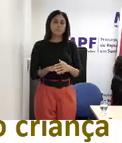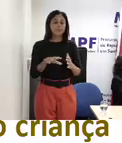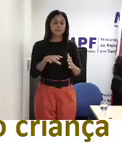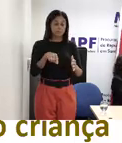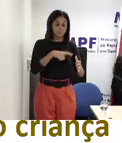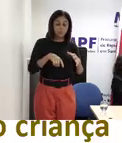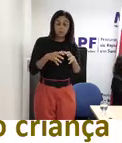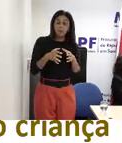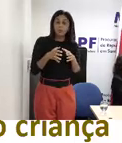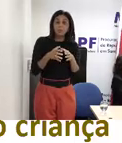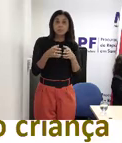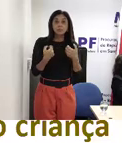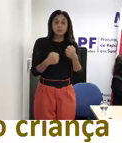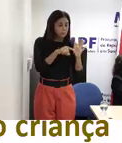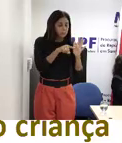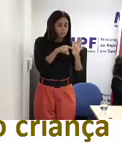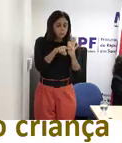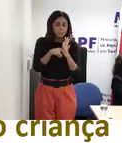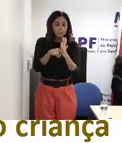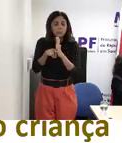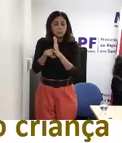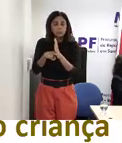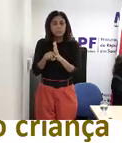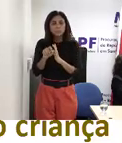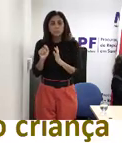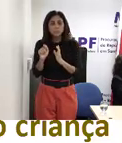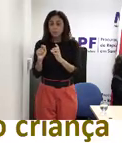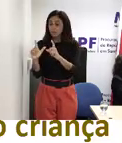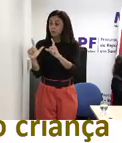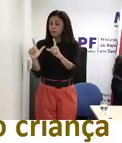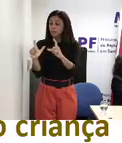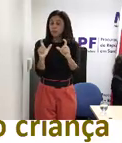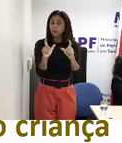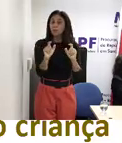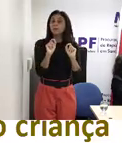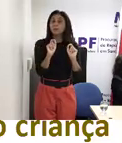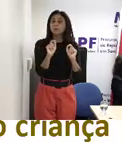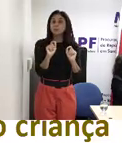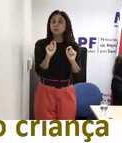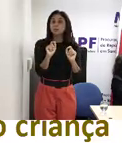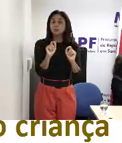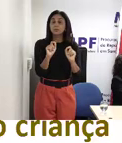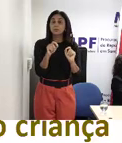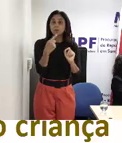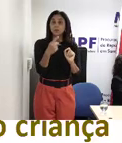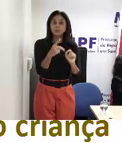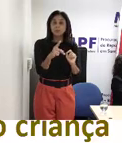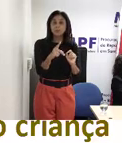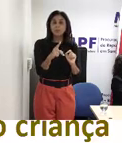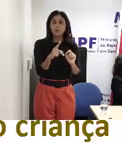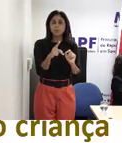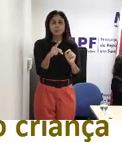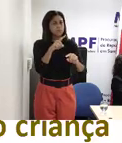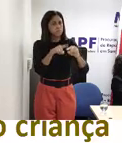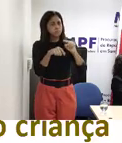houve um dolo de um compartilhamento ou de um armazenamento dessa imagem Então a gente tem todo cuidado aqui nesse dolo do